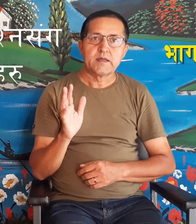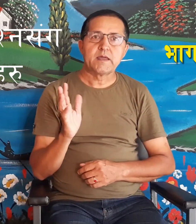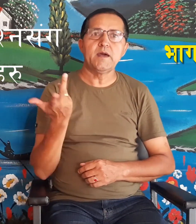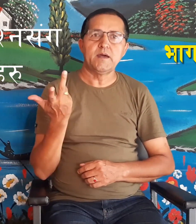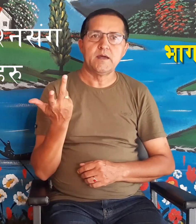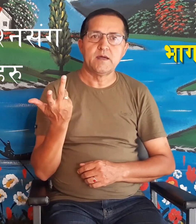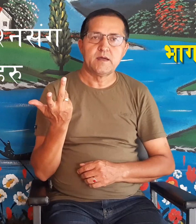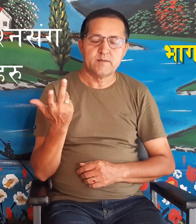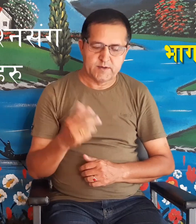के